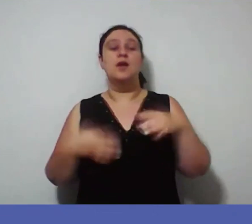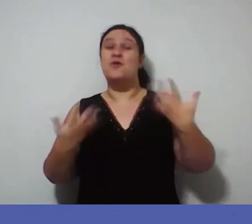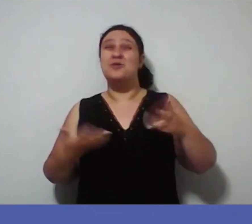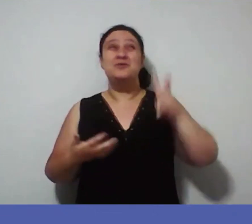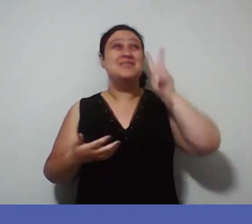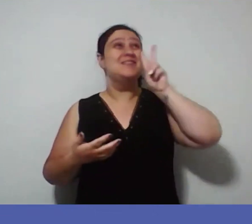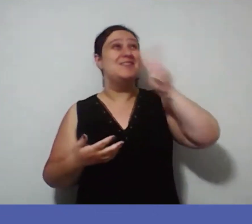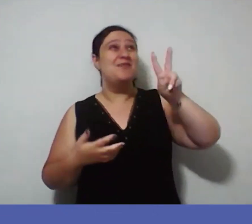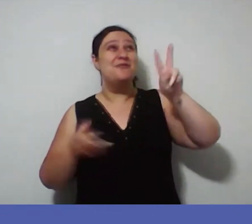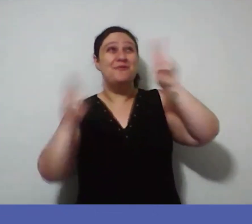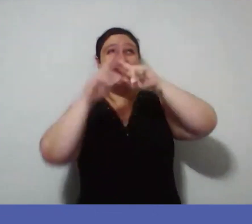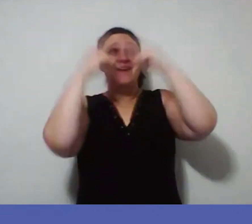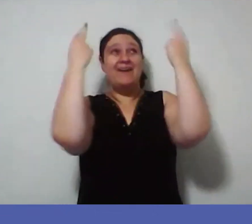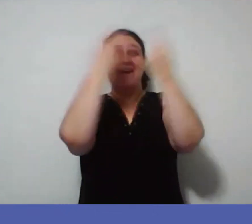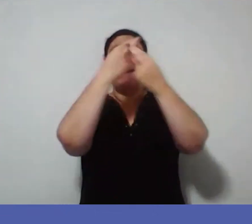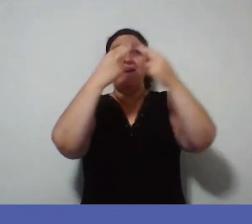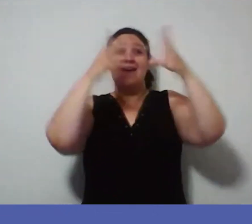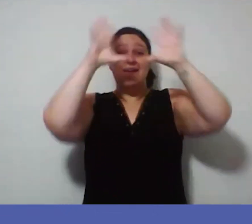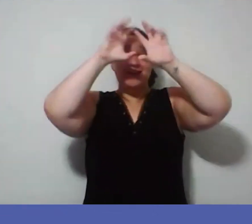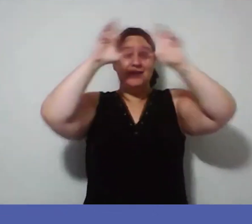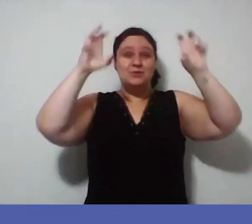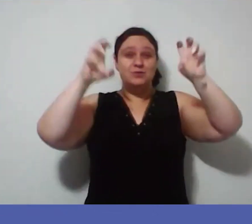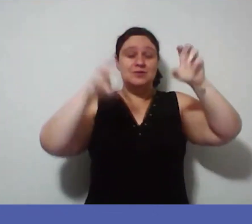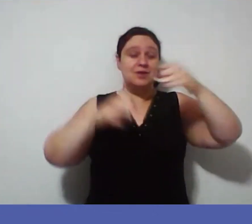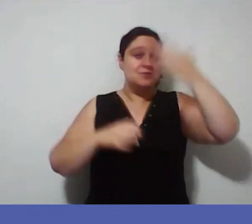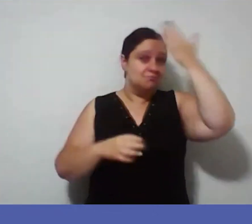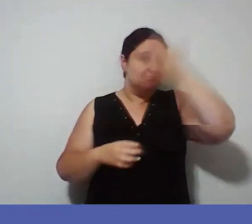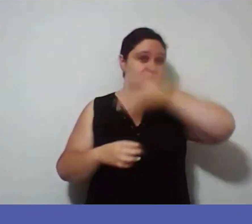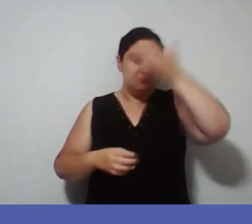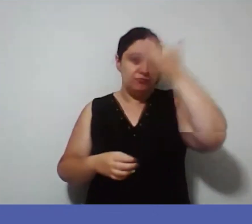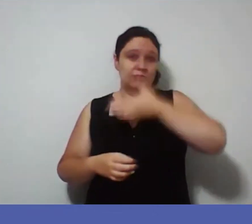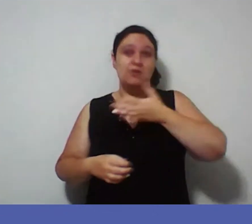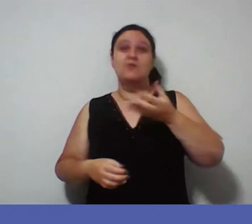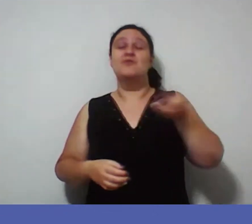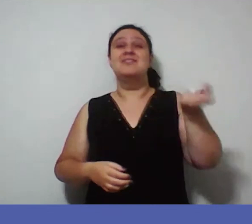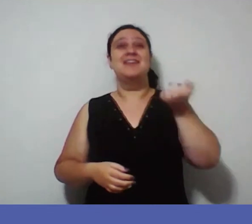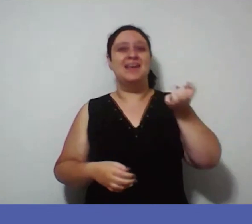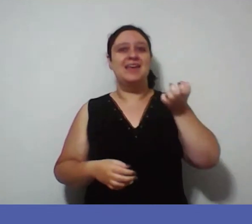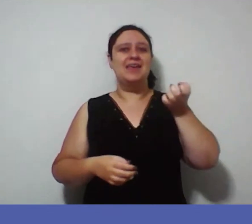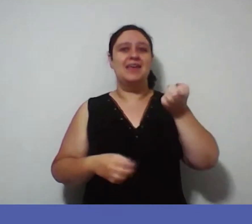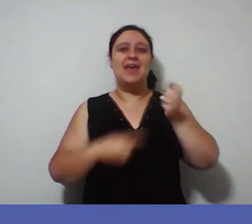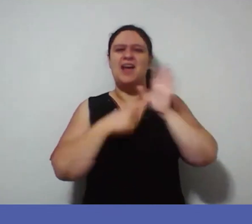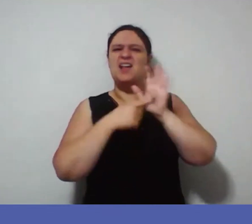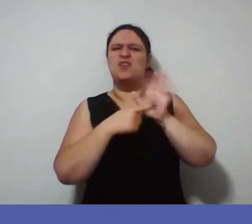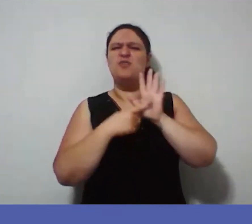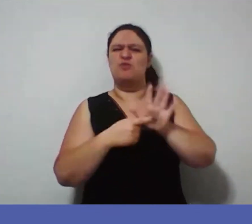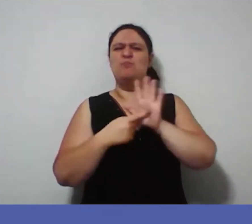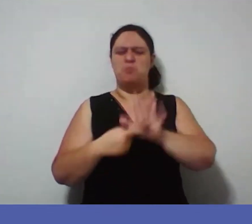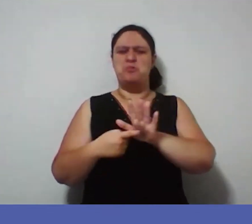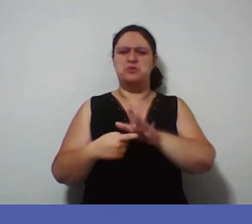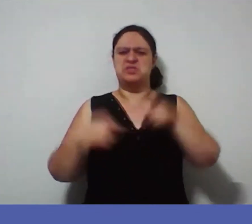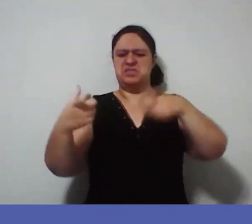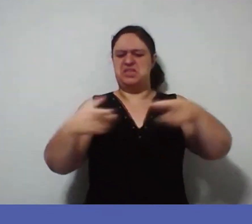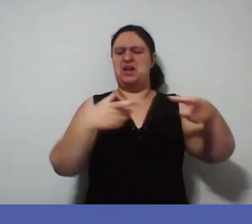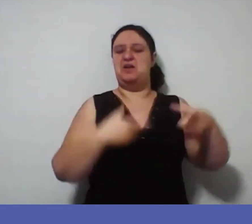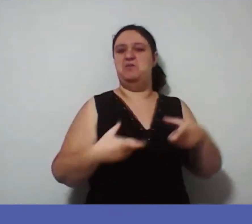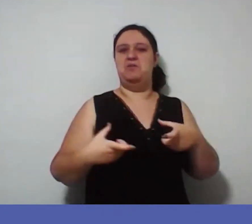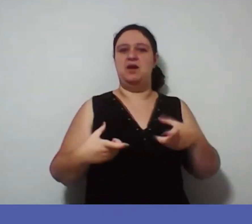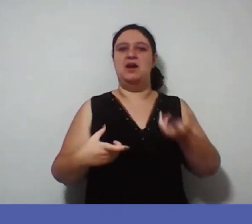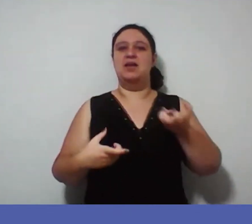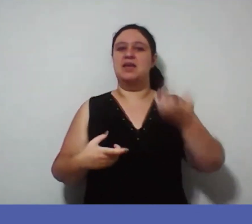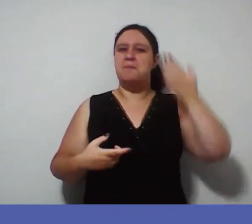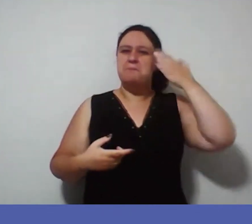busca os primeiros lugares, você ainda busca a posição, você ainda busca seu lugar ao sol, você ainda busca a glória, você